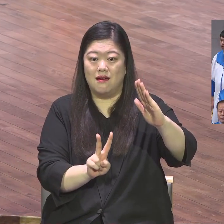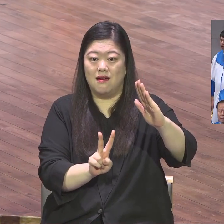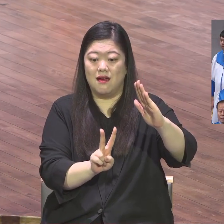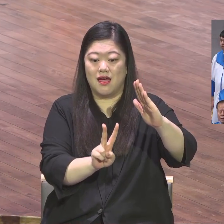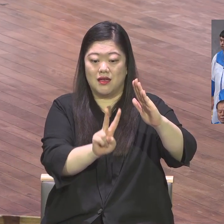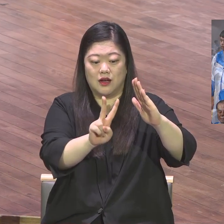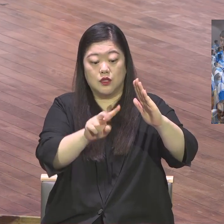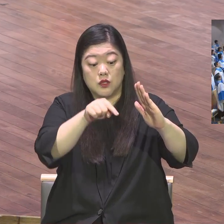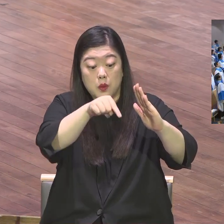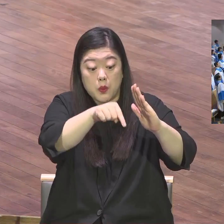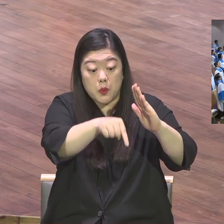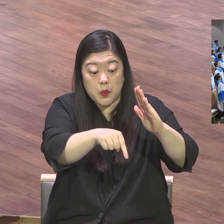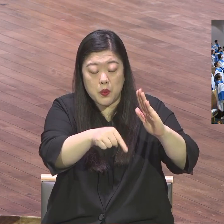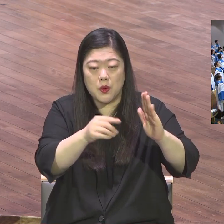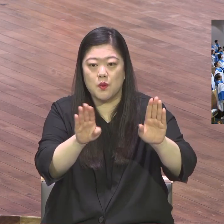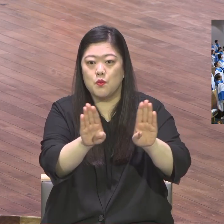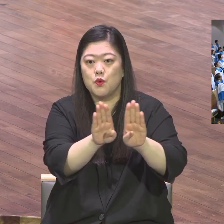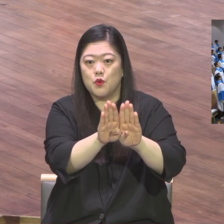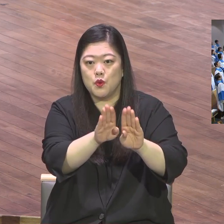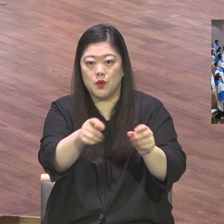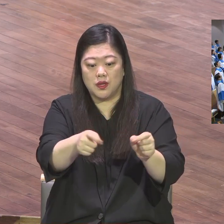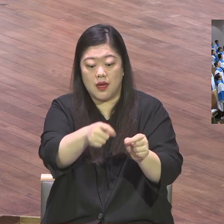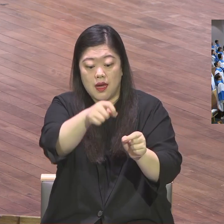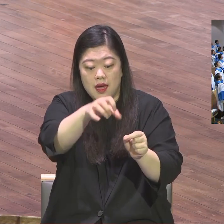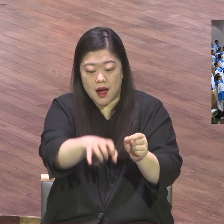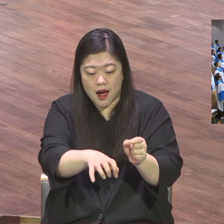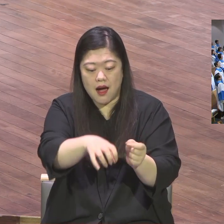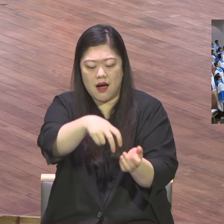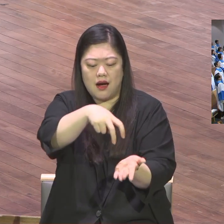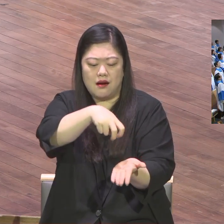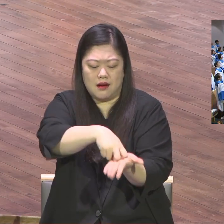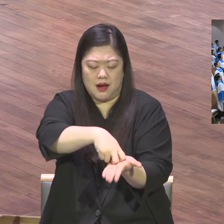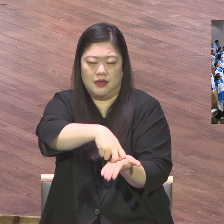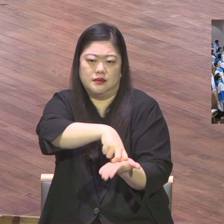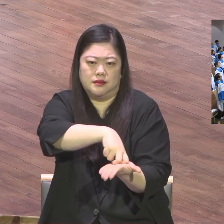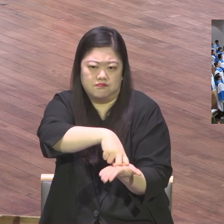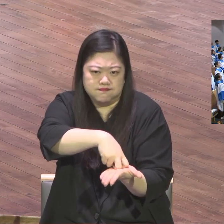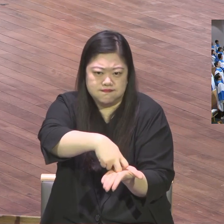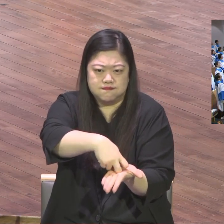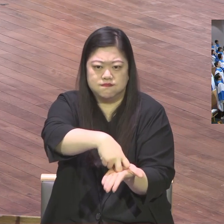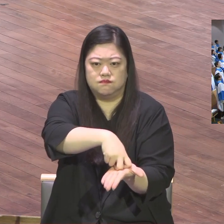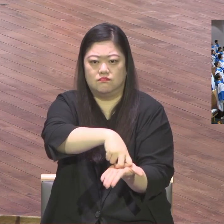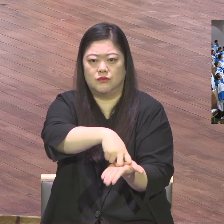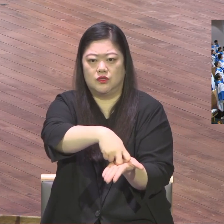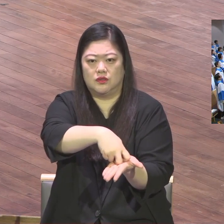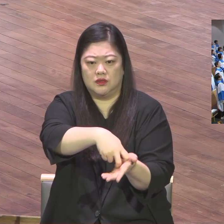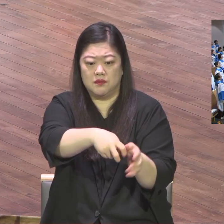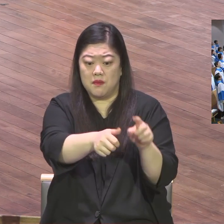Yeah.